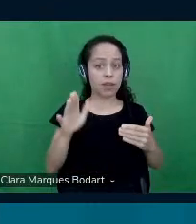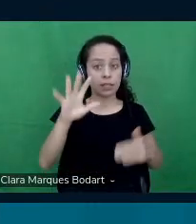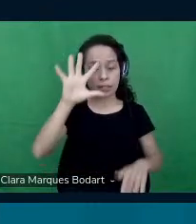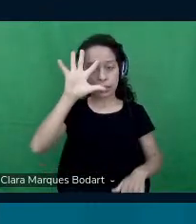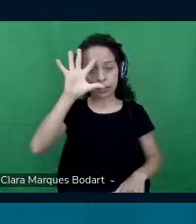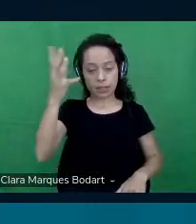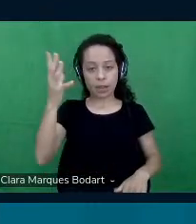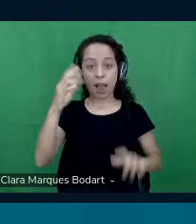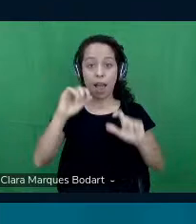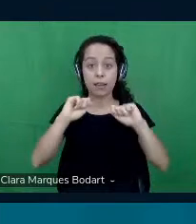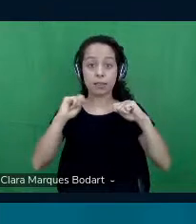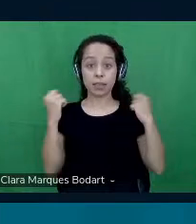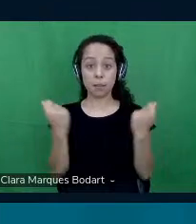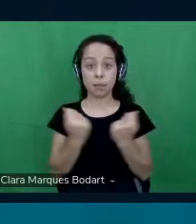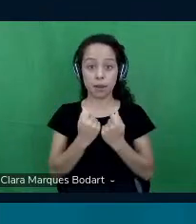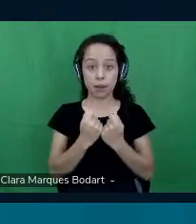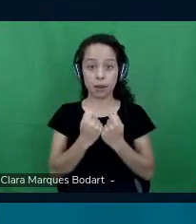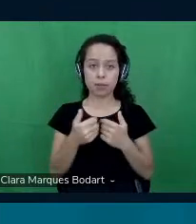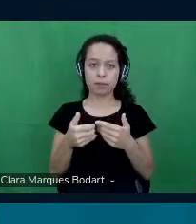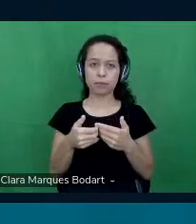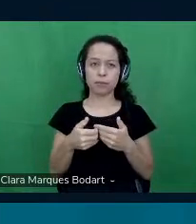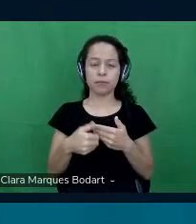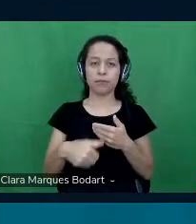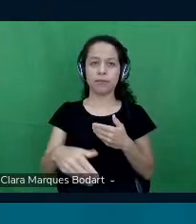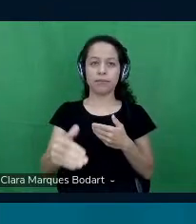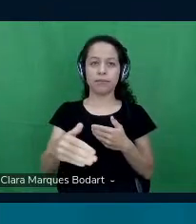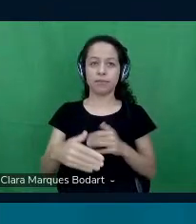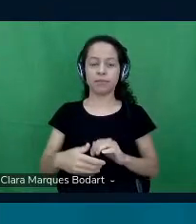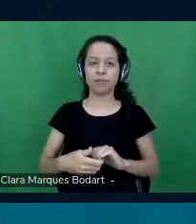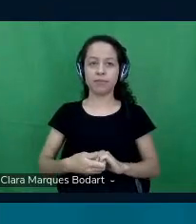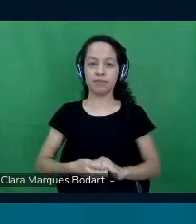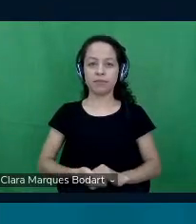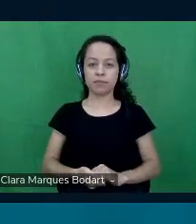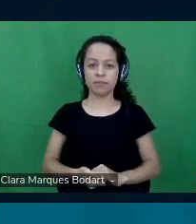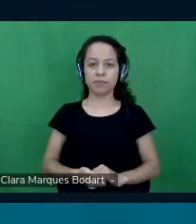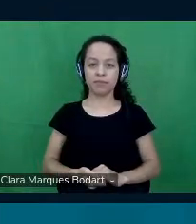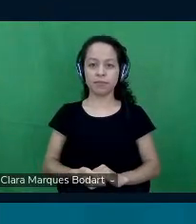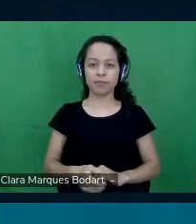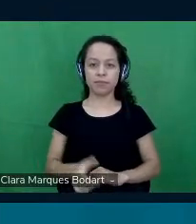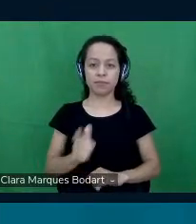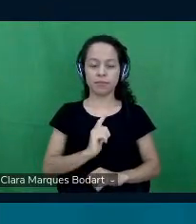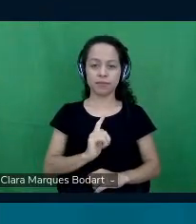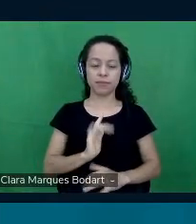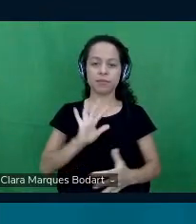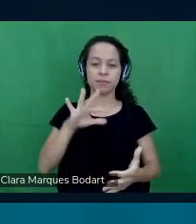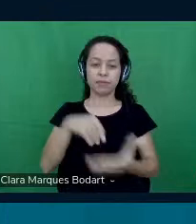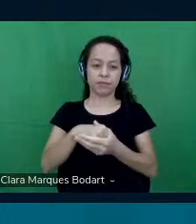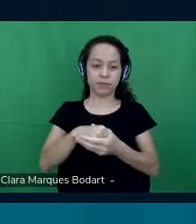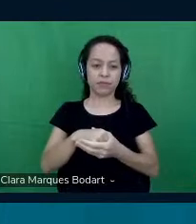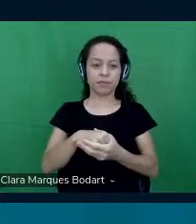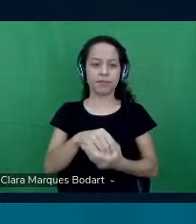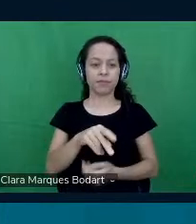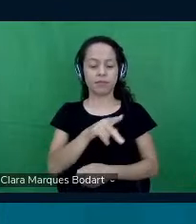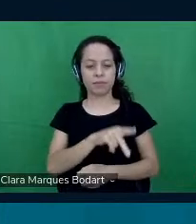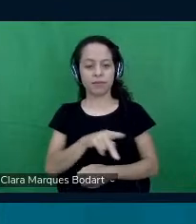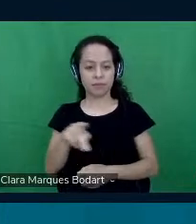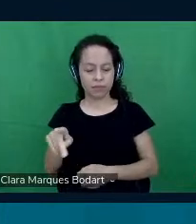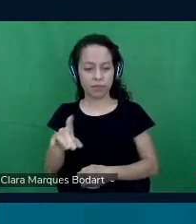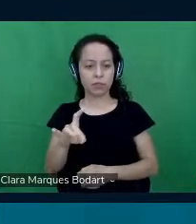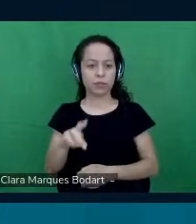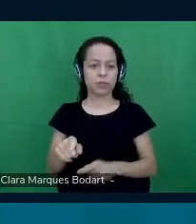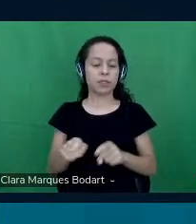nas assembleias as tomadas de posição dos professores e professoras também das universidades, né, não só dos